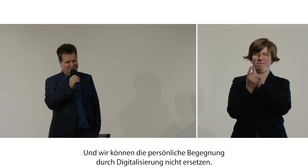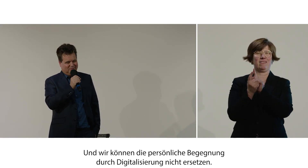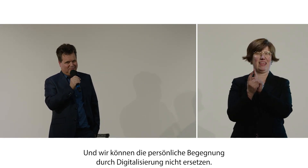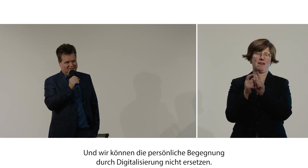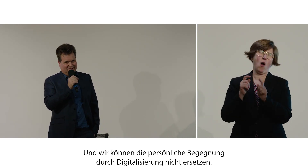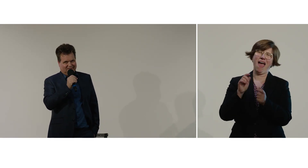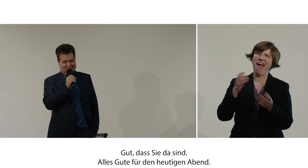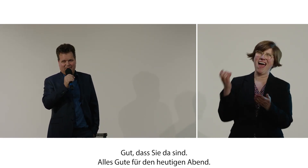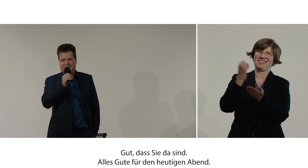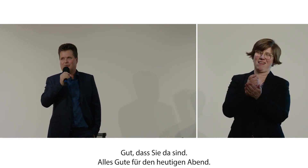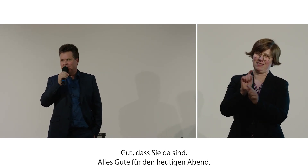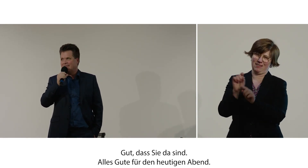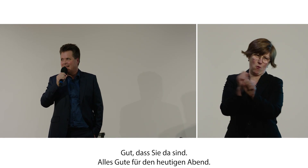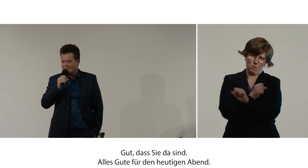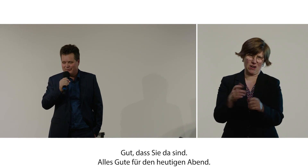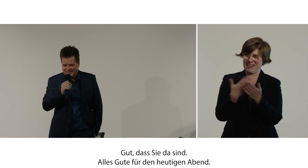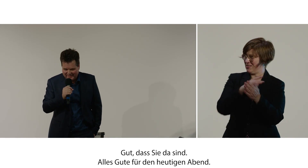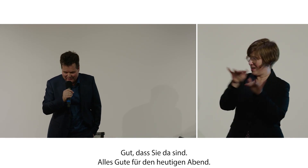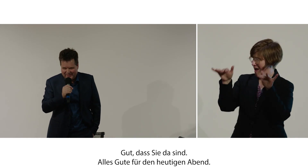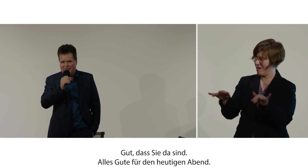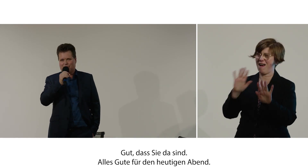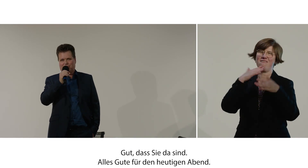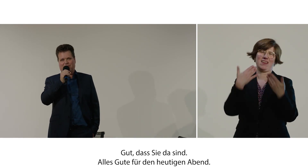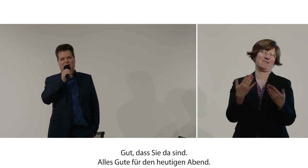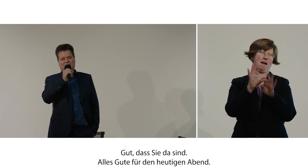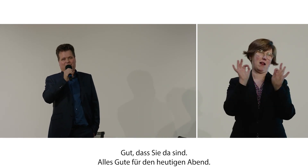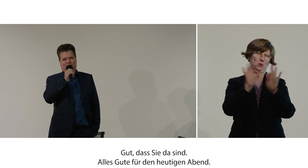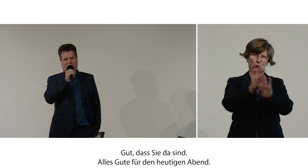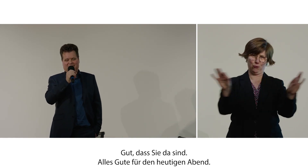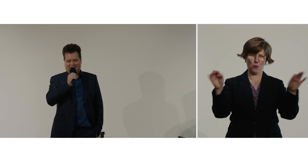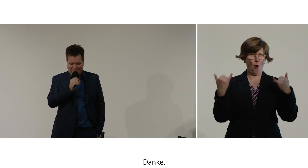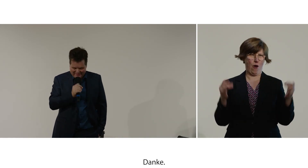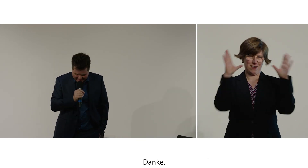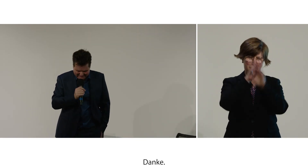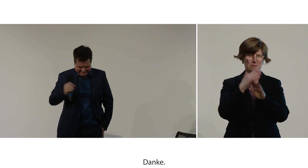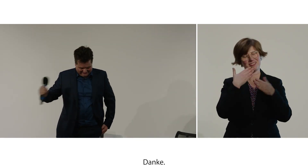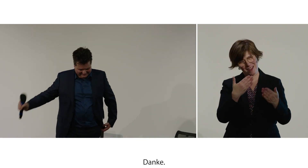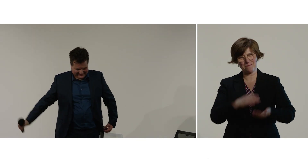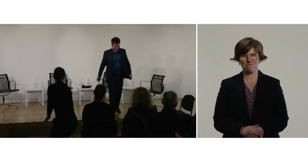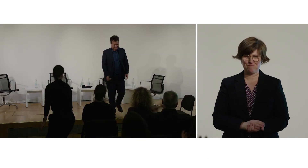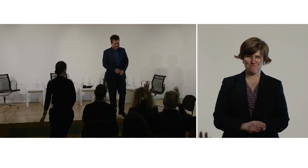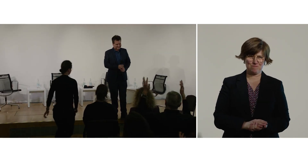Digitalisierung, glaube ich, nicht ersetzen. Deswegen gut, dass Sie da sind. Vielen Dank und alles Gute für den heutigen Abend. Danke.